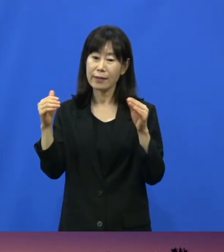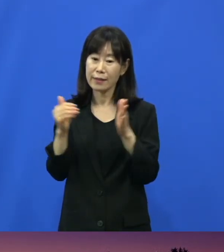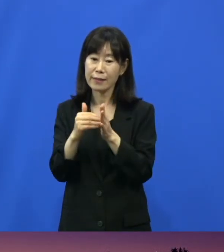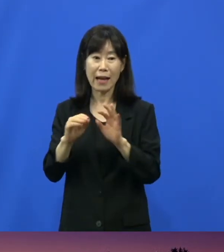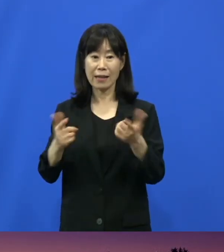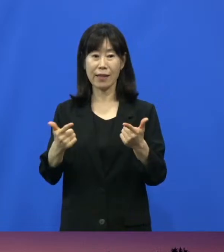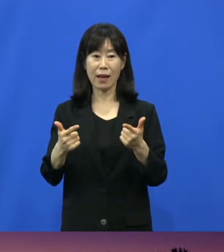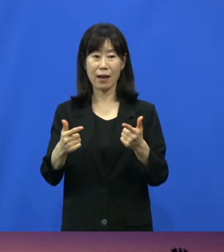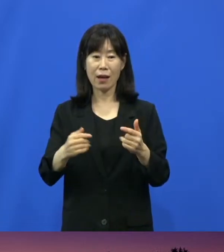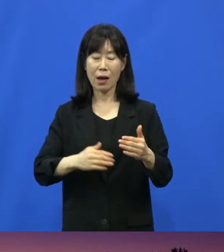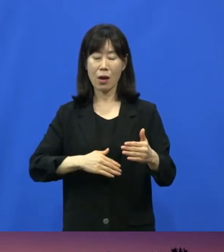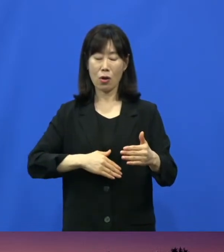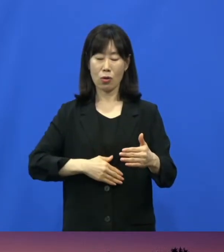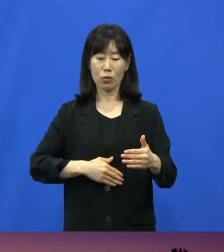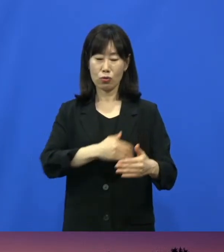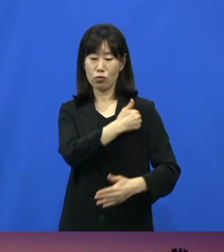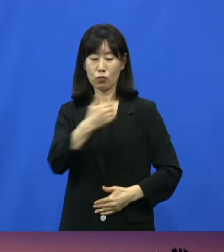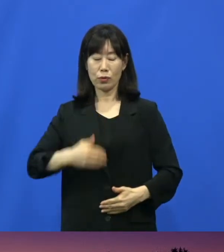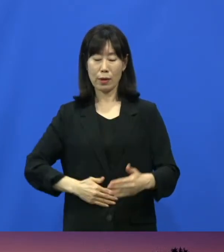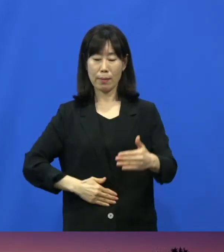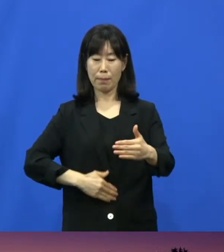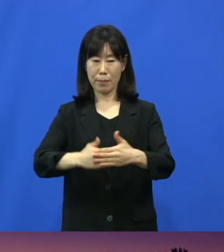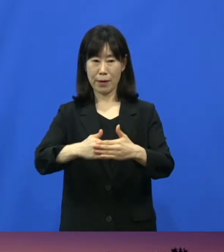아이는 충분하게 먹은 거예요.